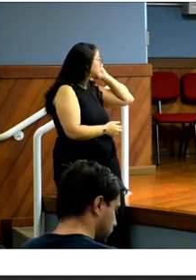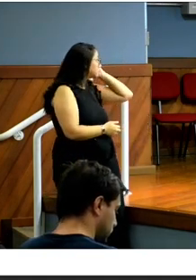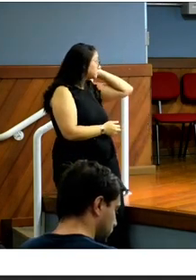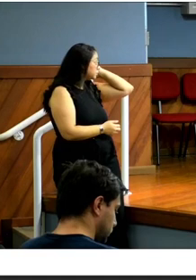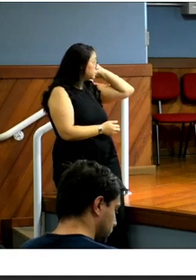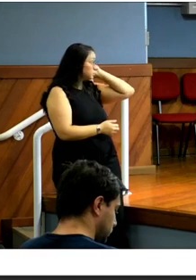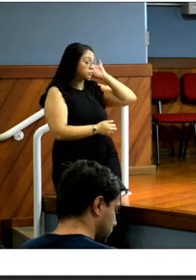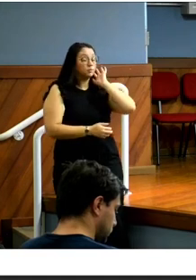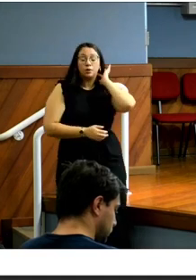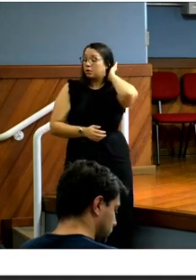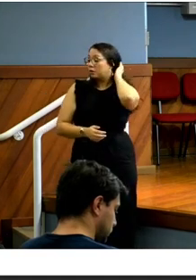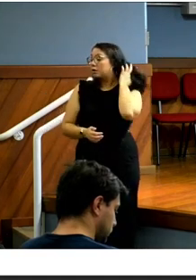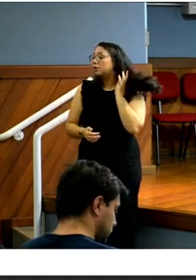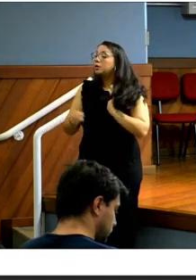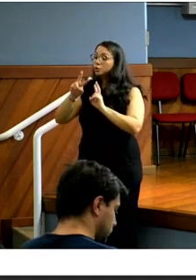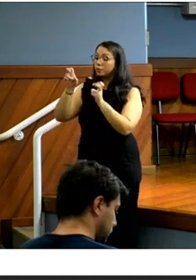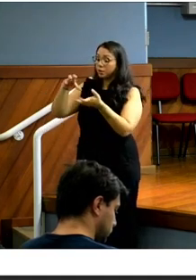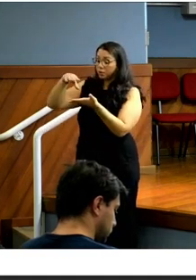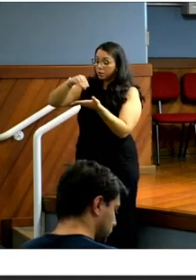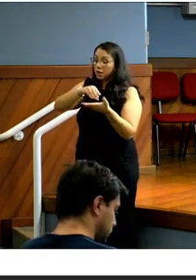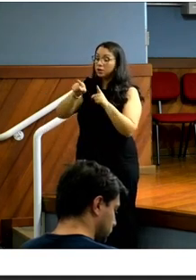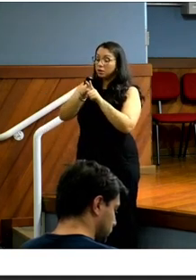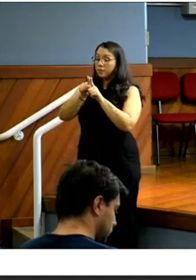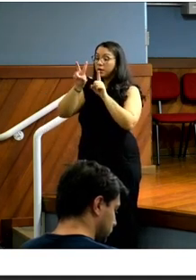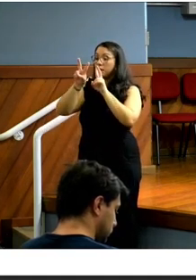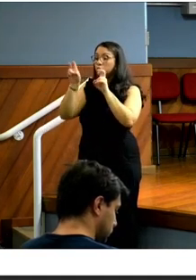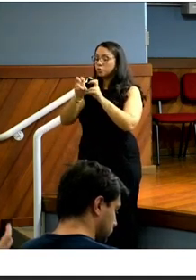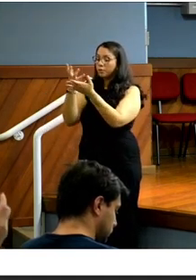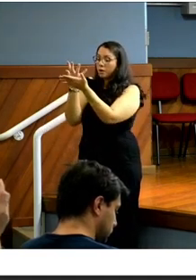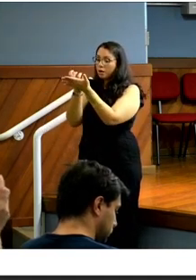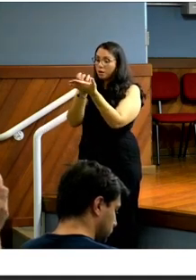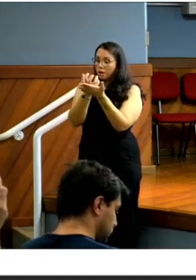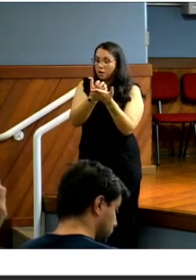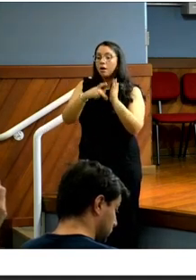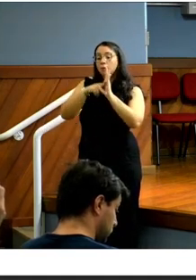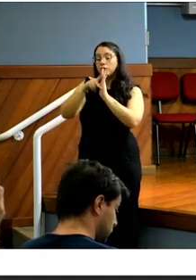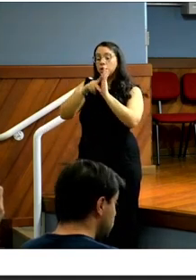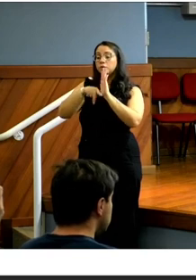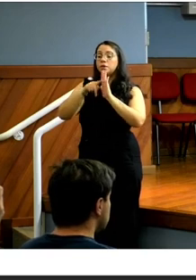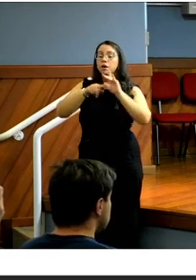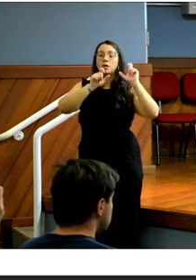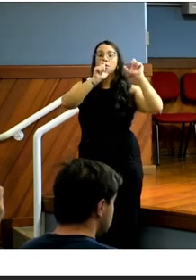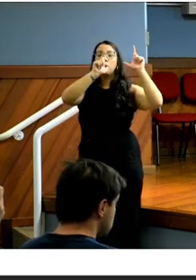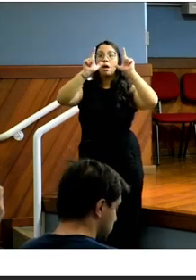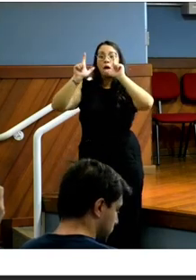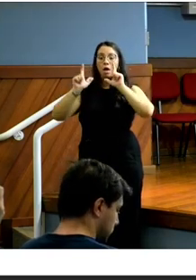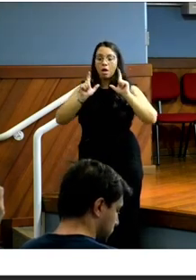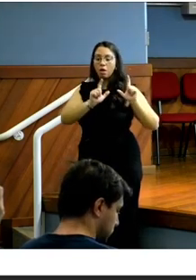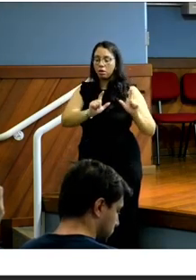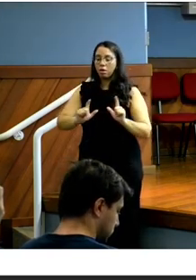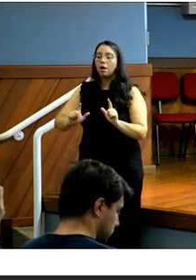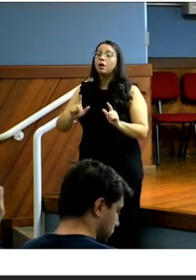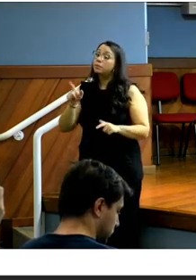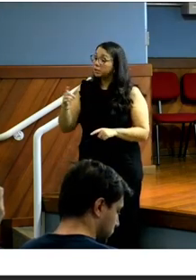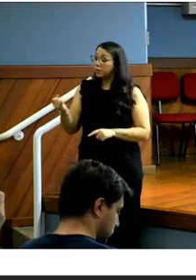faz parte de projetos também de catalogação. Né? O CONARC fala isso não é novidade, a gente não está falando, o CMU inventou a roda, não é. Mas